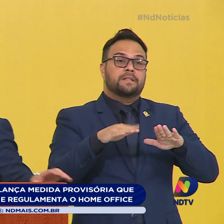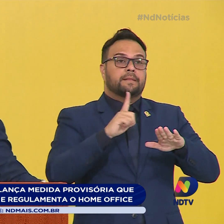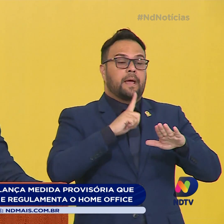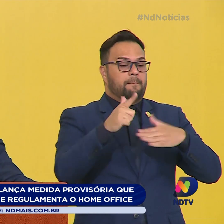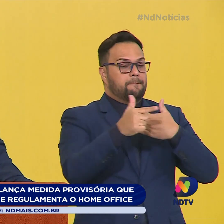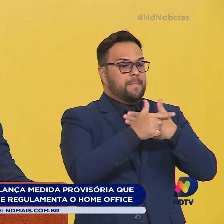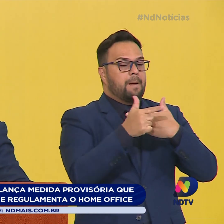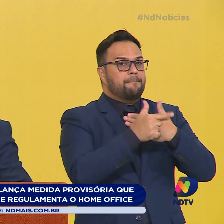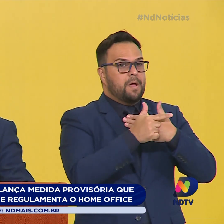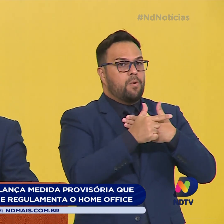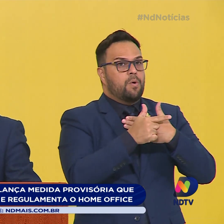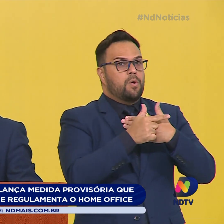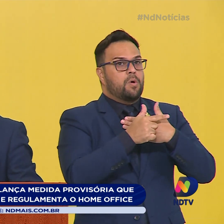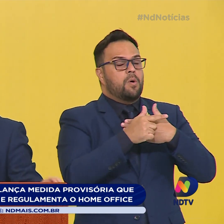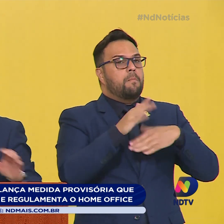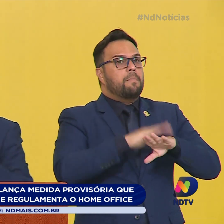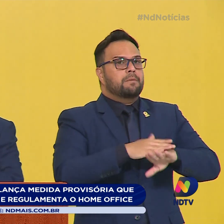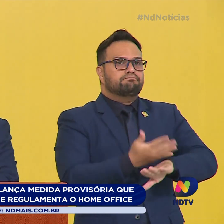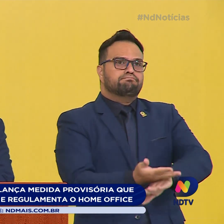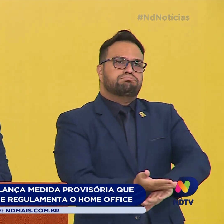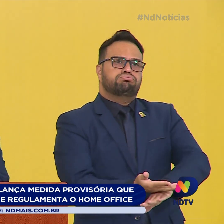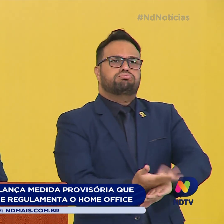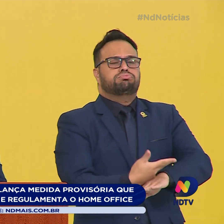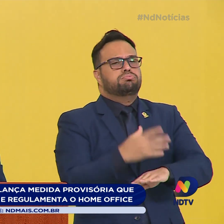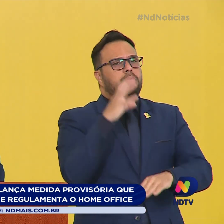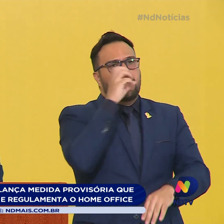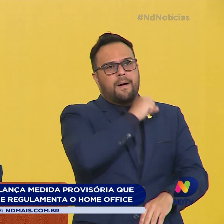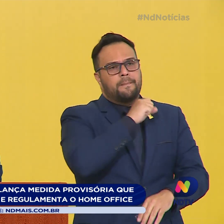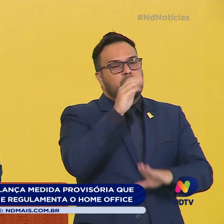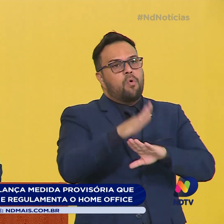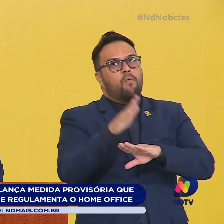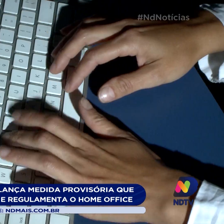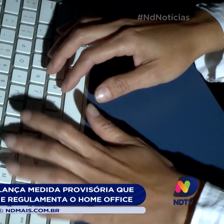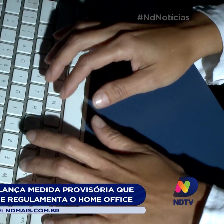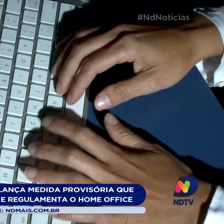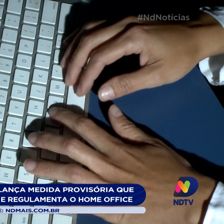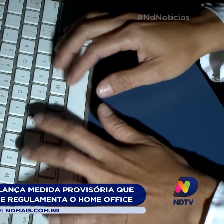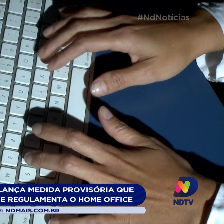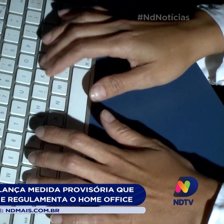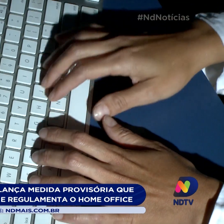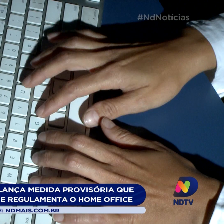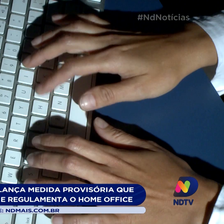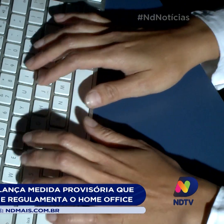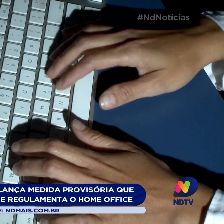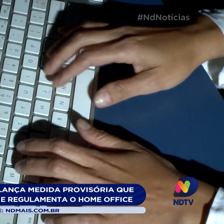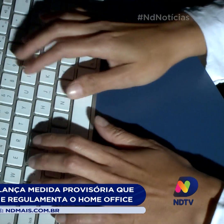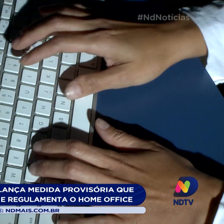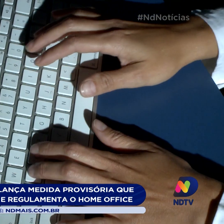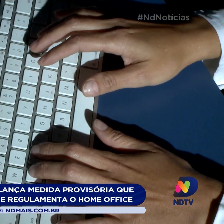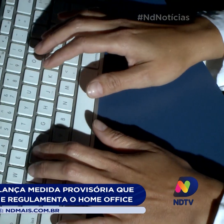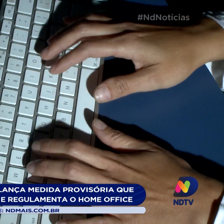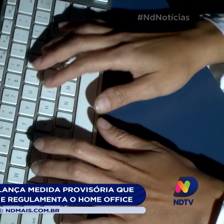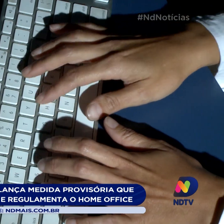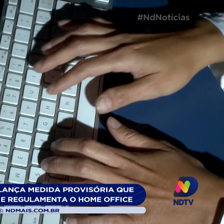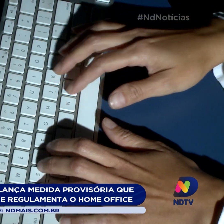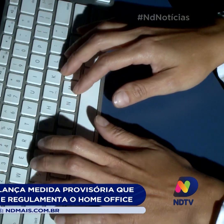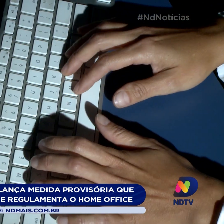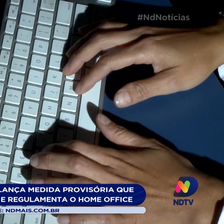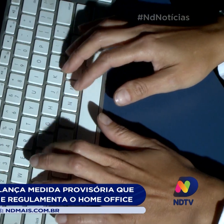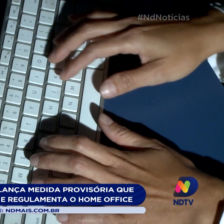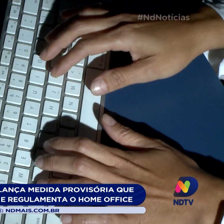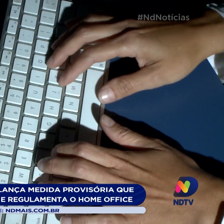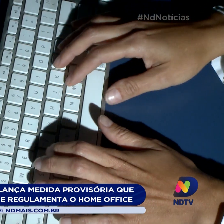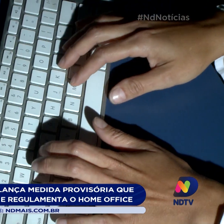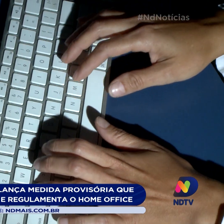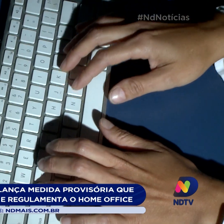produtividade fora do local físico da empresa. Outra iniciativa anunciada foi o Caminho Digital,